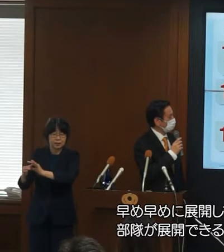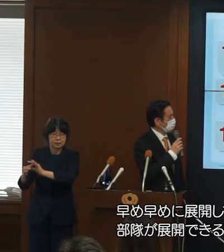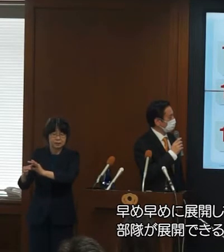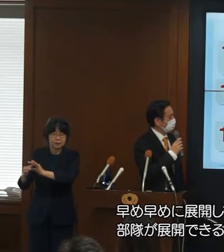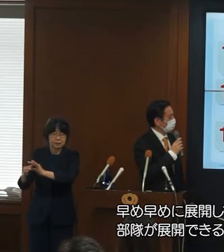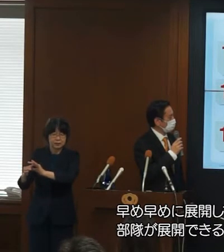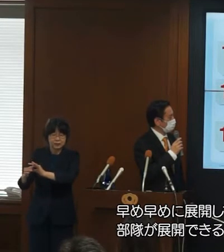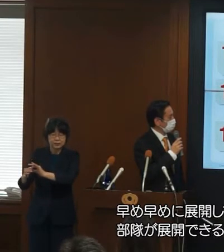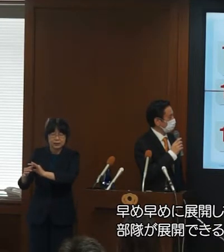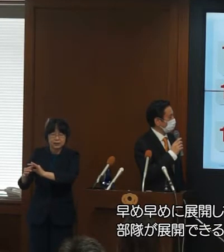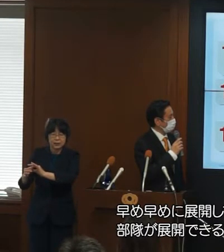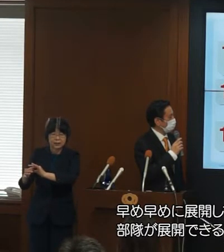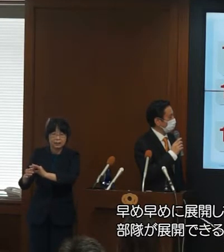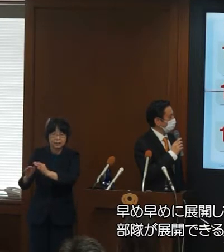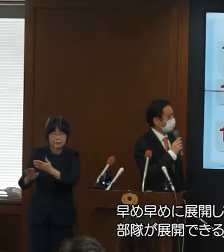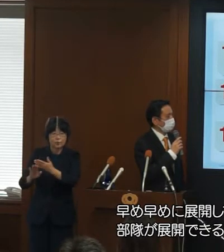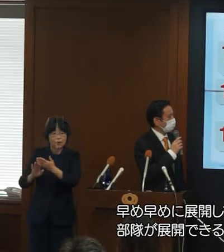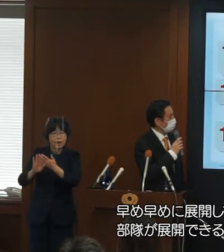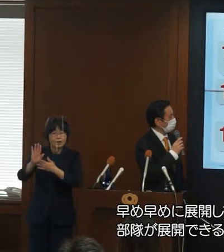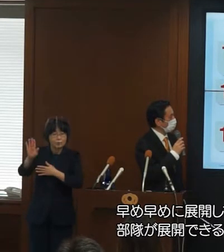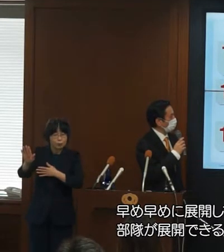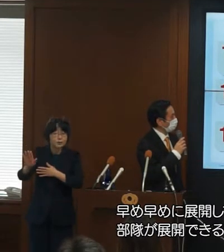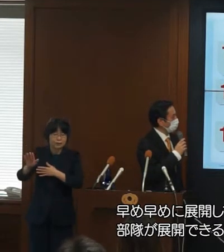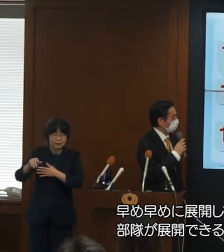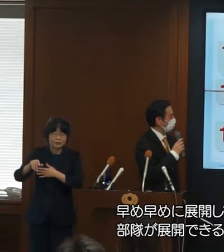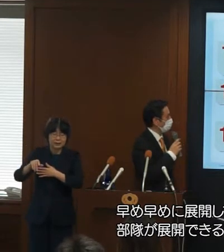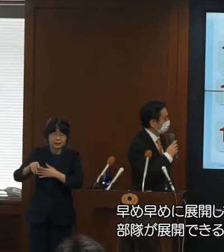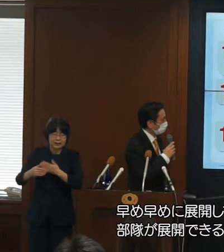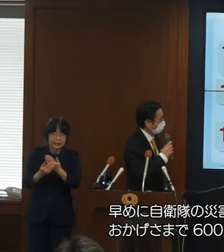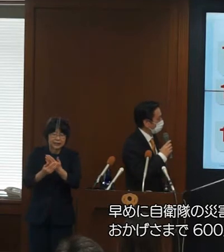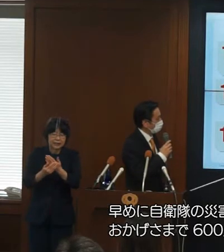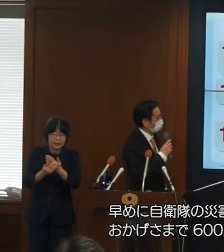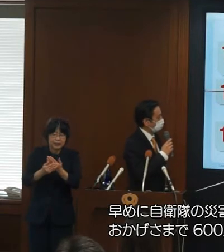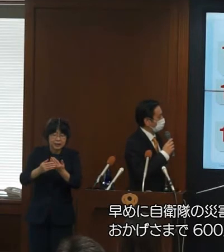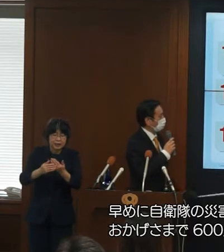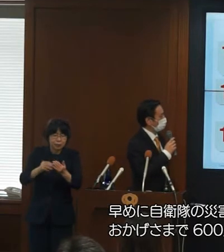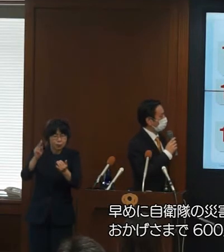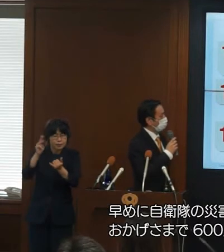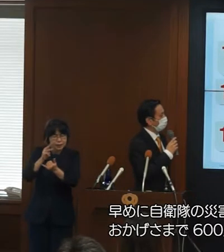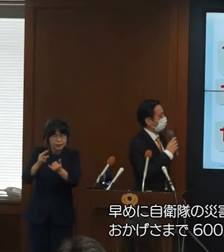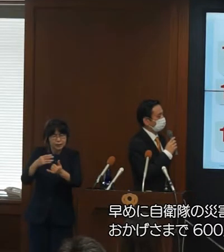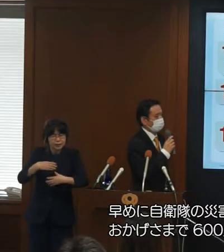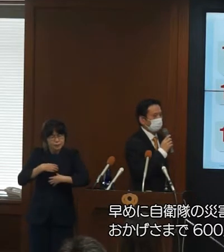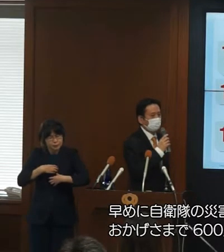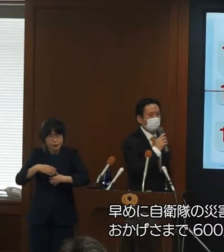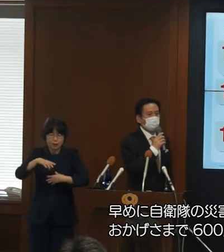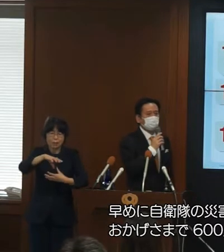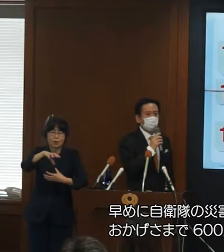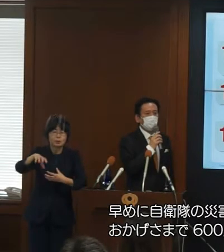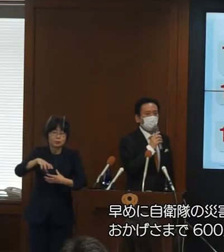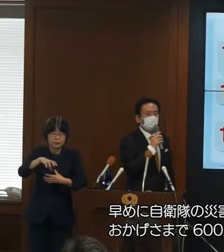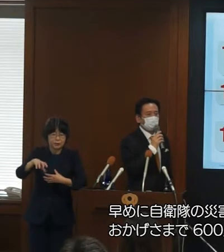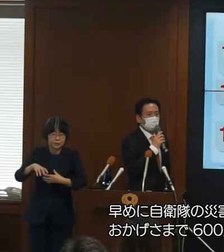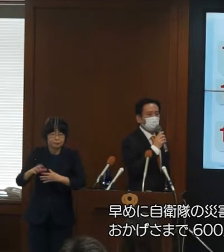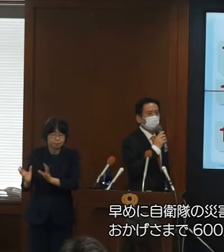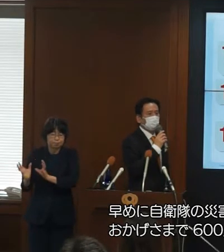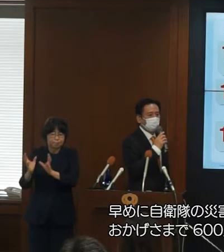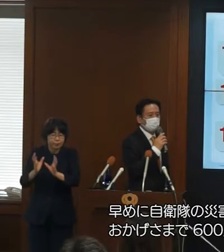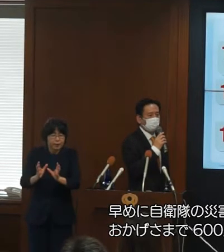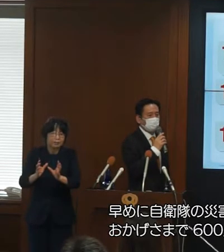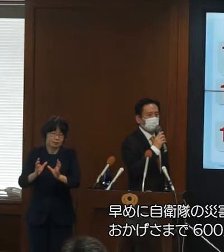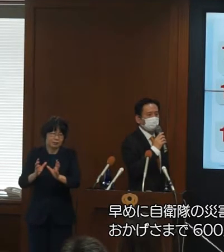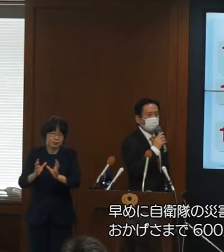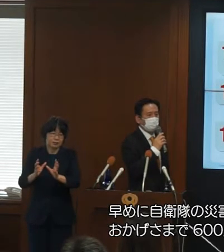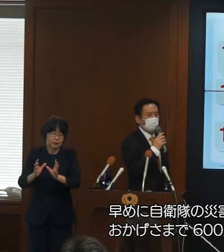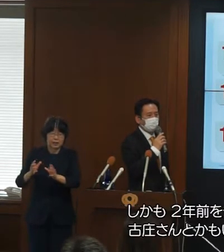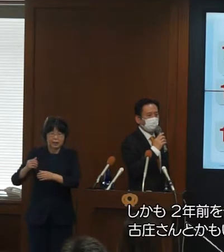重点地区に部隊が展開できるようにということで、早めに自衛隊の再派も行うことができまして、おかげさまで600人も